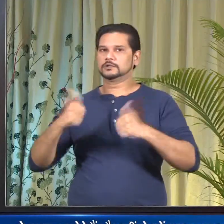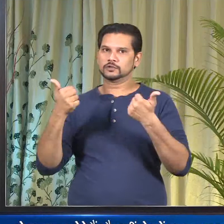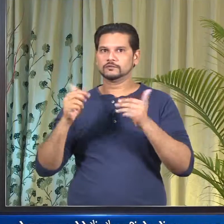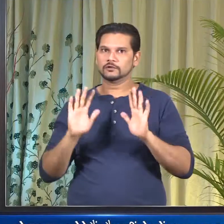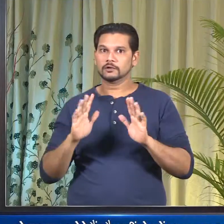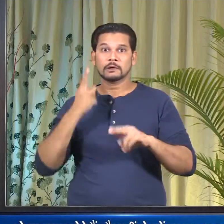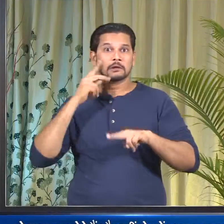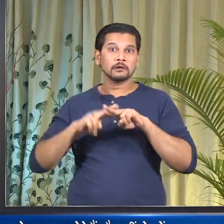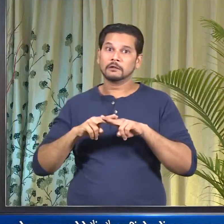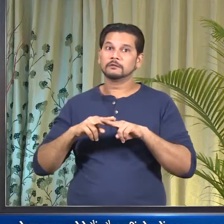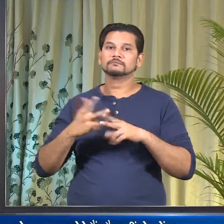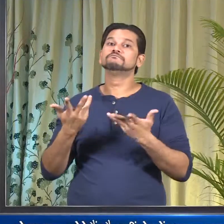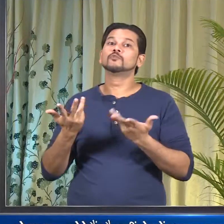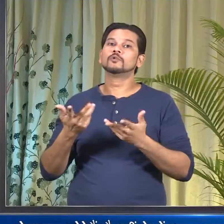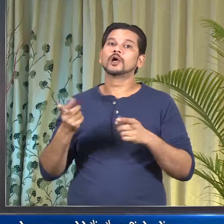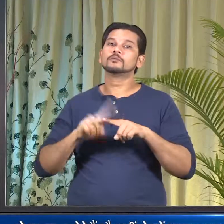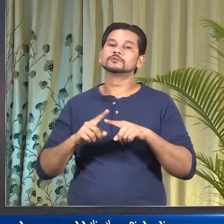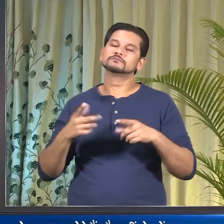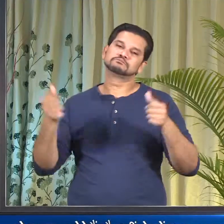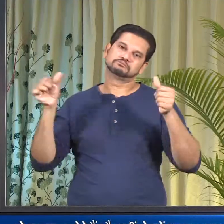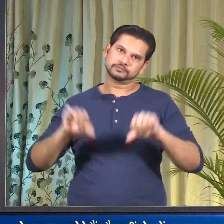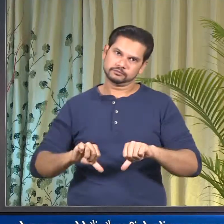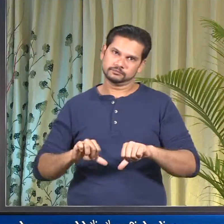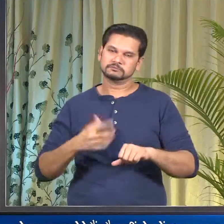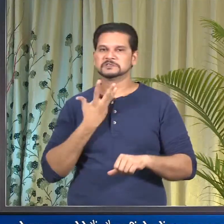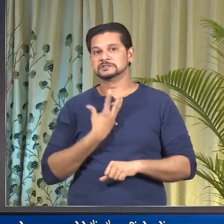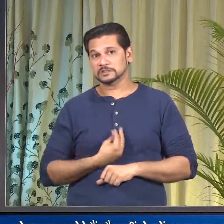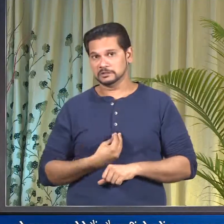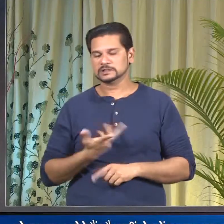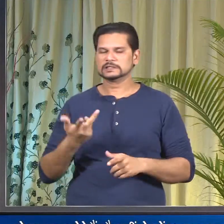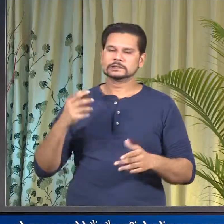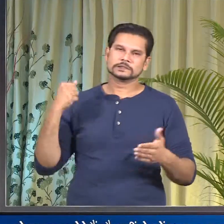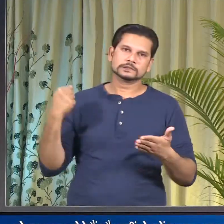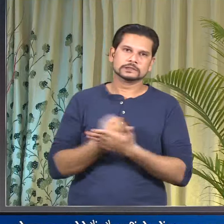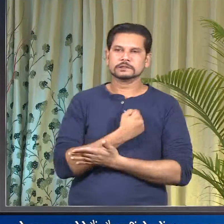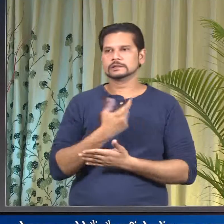हैं, और नहीं तो हमें पश्चाताप करना पड़ता है, कि ऐसा आफसर